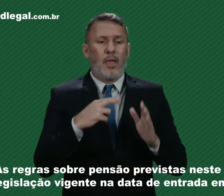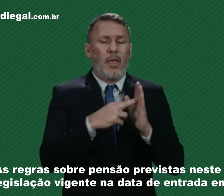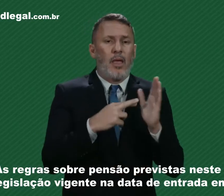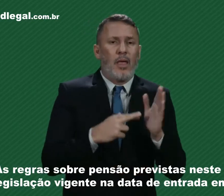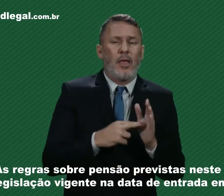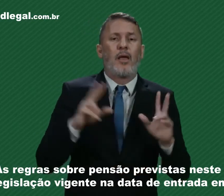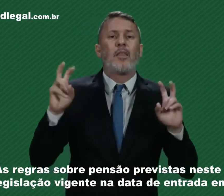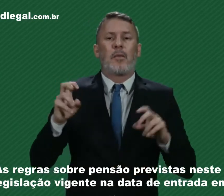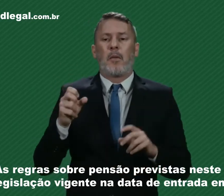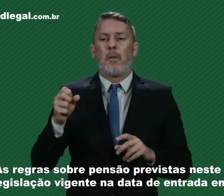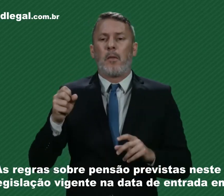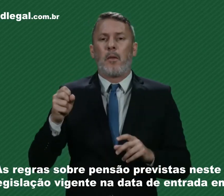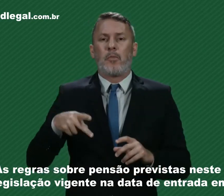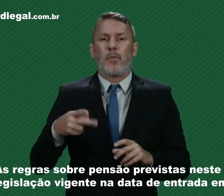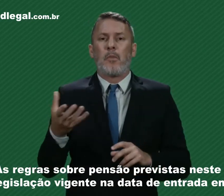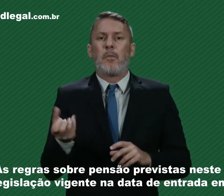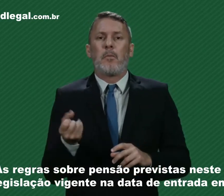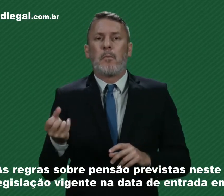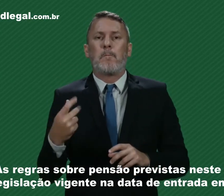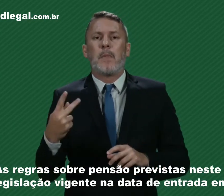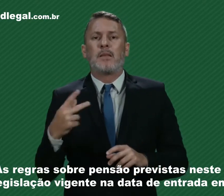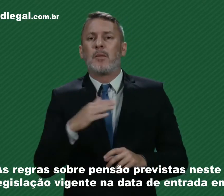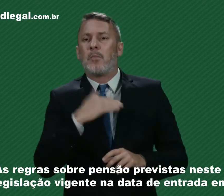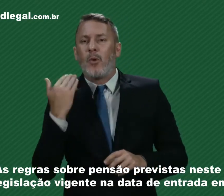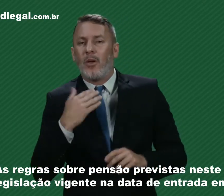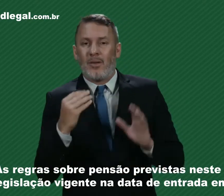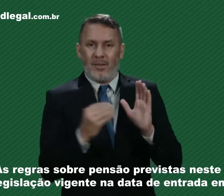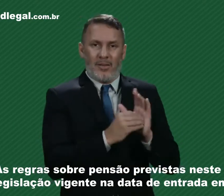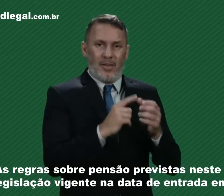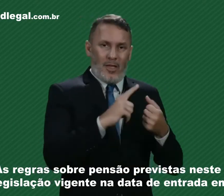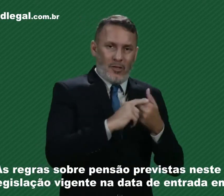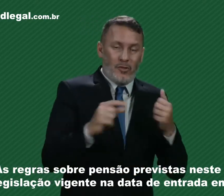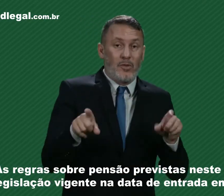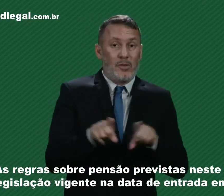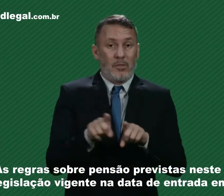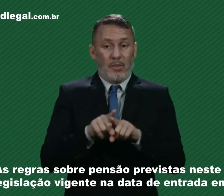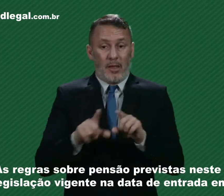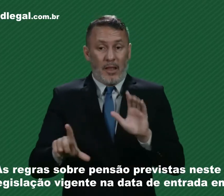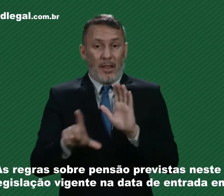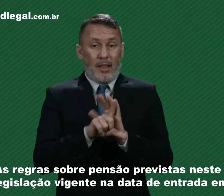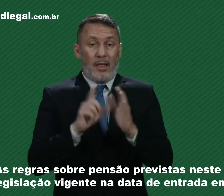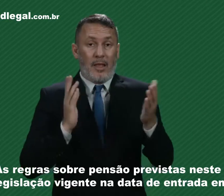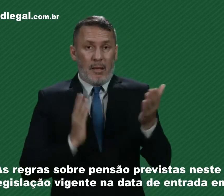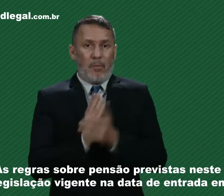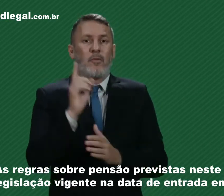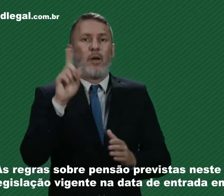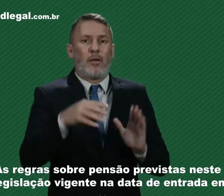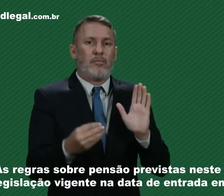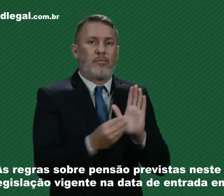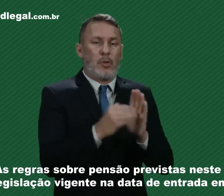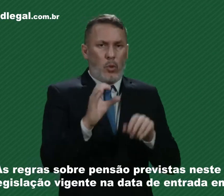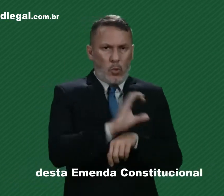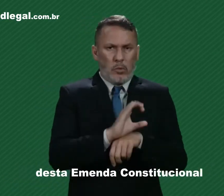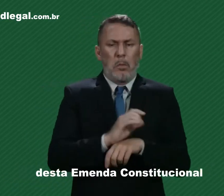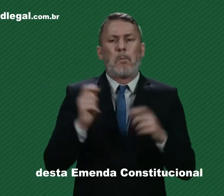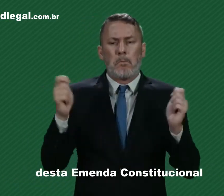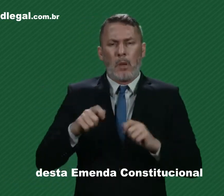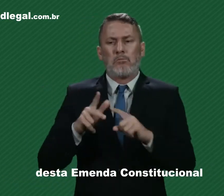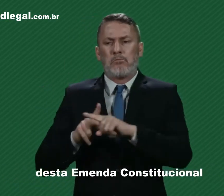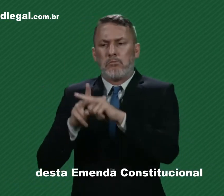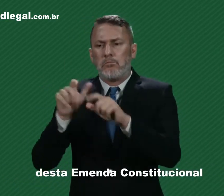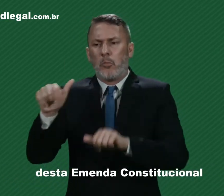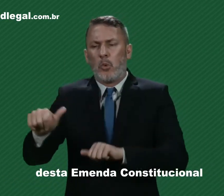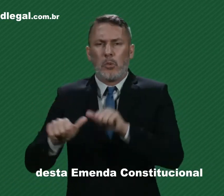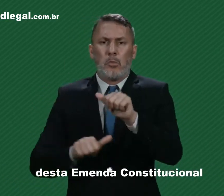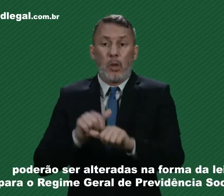Parágrafo 7º. As regras sobre pensão previstas neste artigo e na legislação vigente na data de entrada em vigor desta